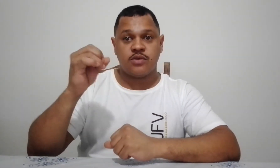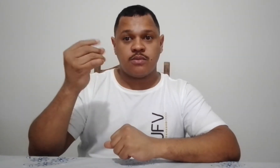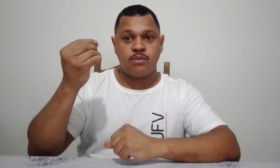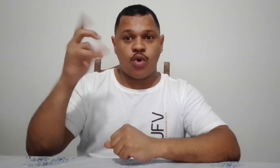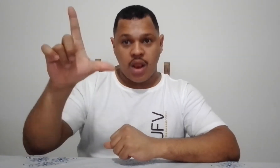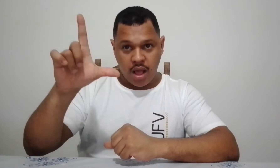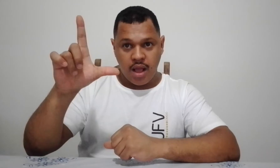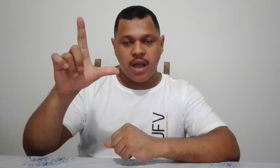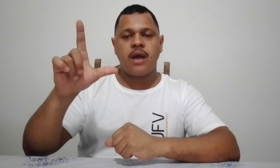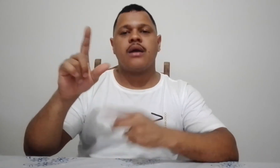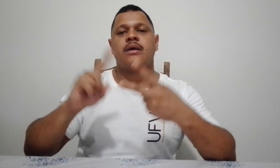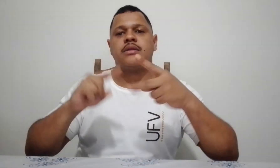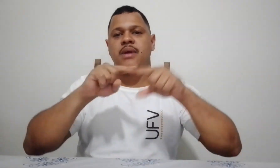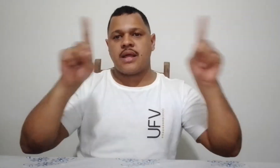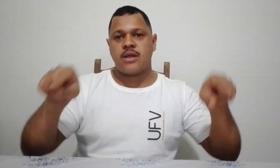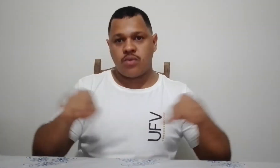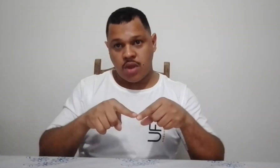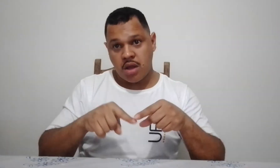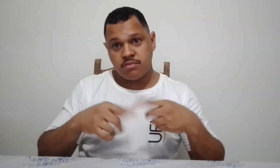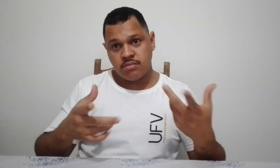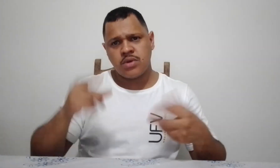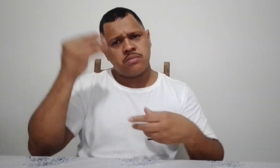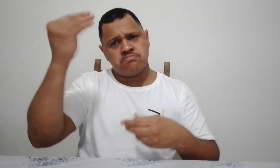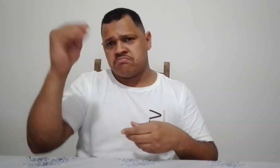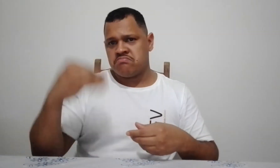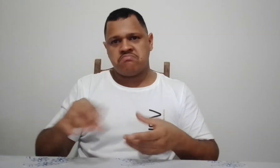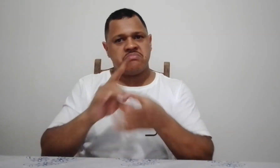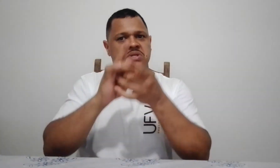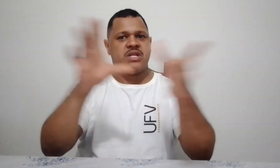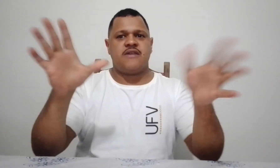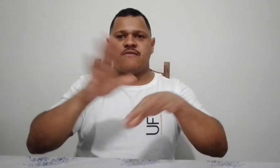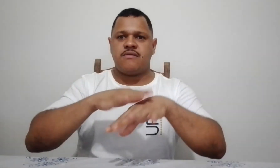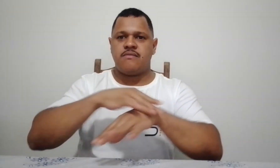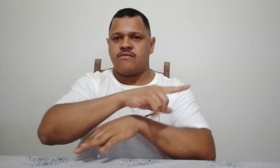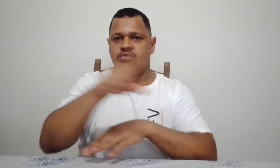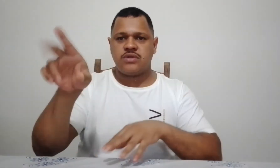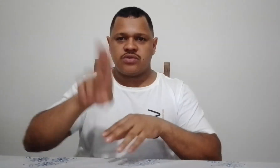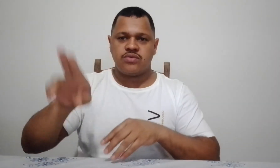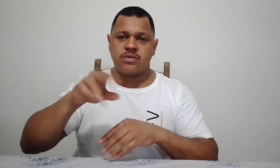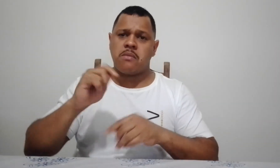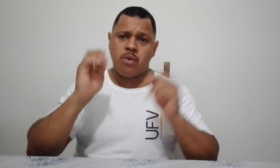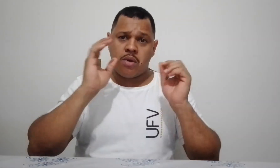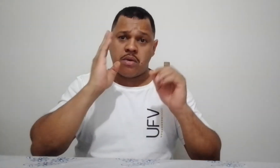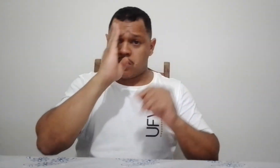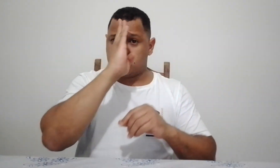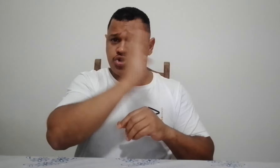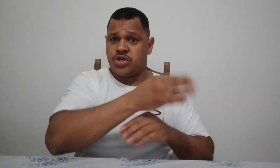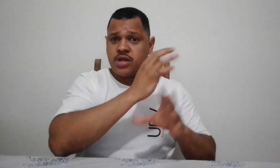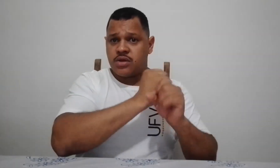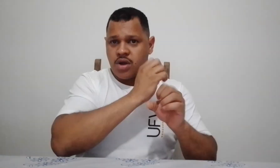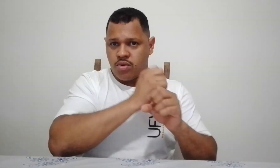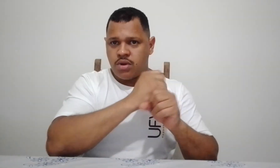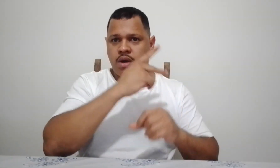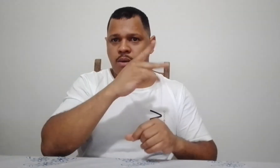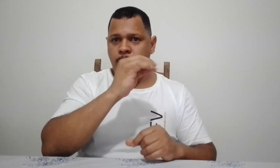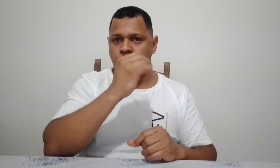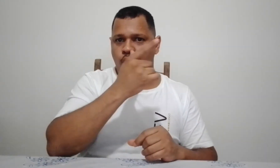retangular dessas senoides. Coloquei as duas para ilustrar. A gente pode calcular diretamente a representação polar ou diretamente